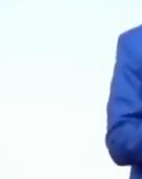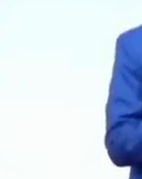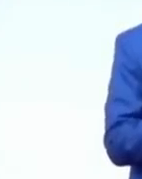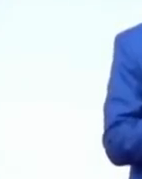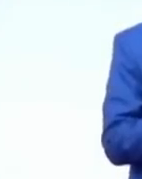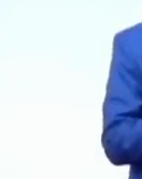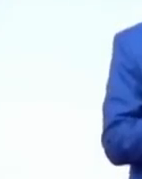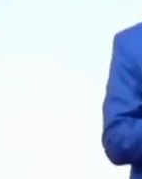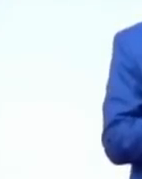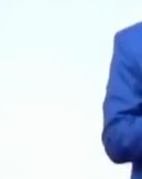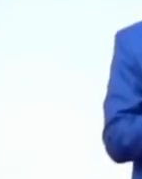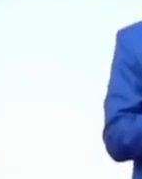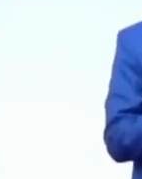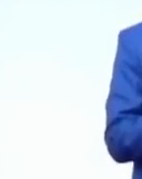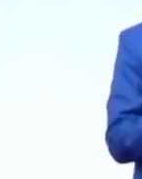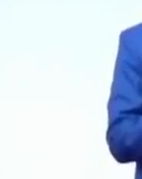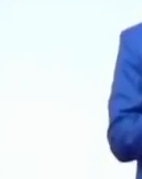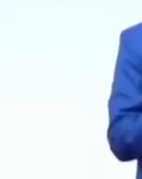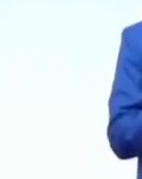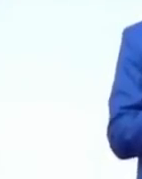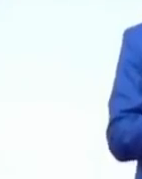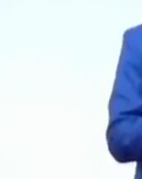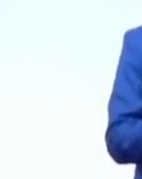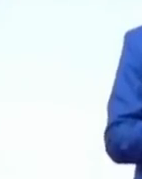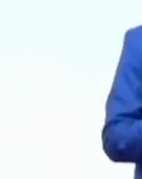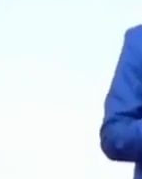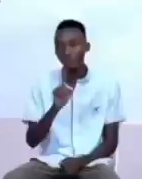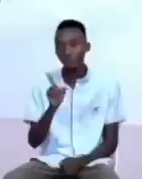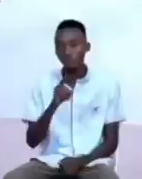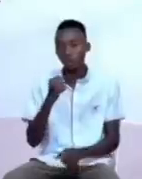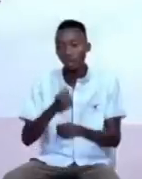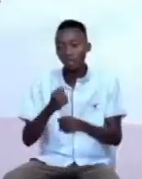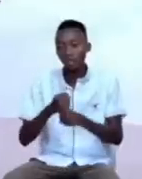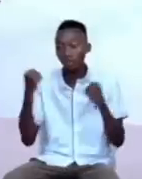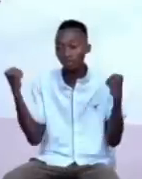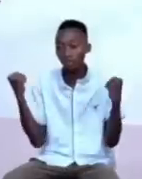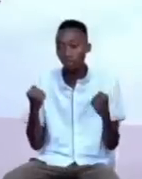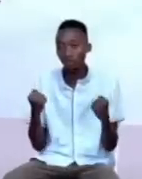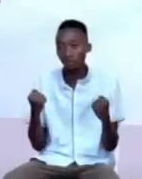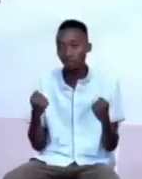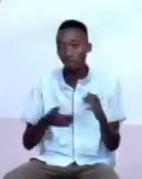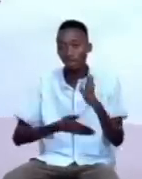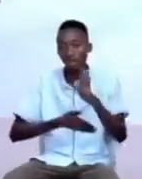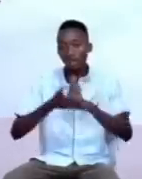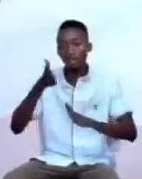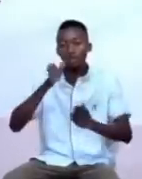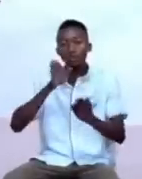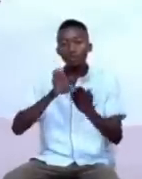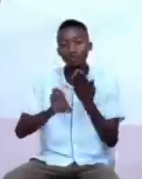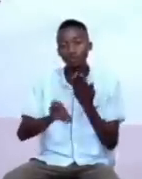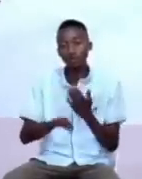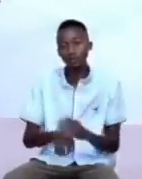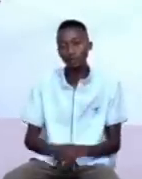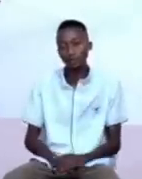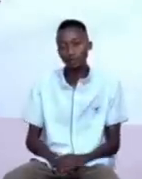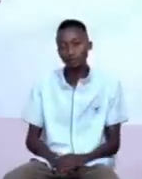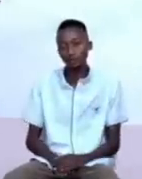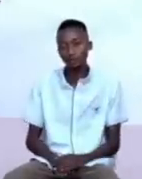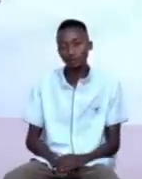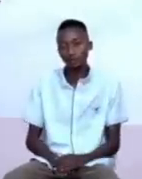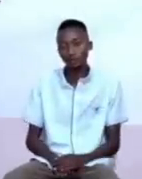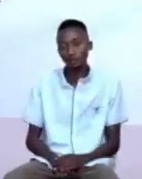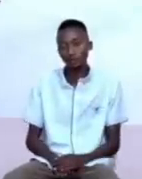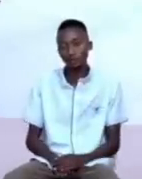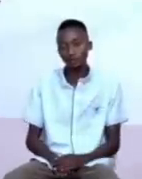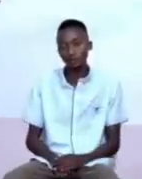nguvu, nikasema naanza kudhibiti. Ninaona kabisa ka ugali hivi na kuna kakitu unakasikia. Yaani katika vitu